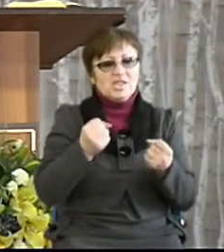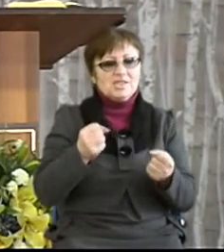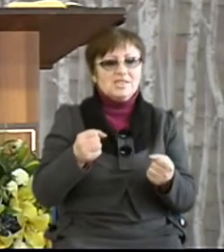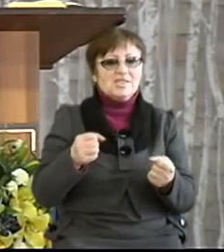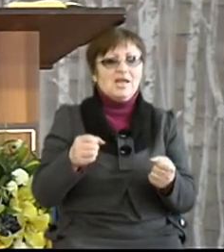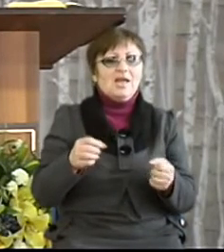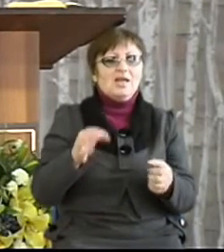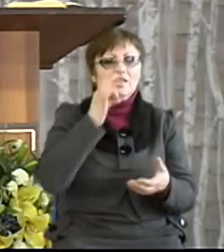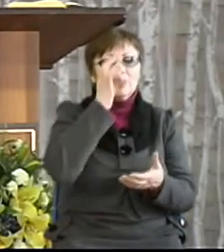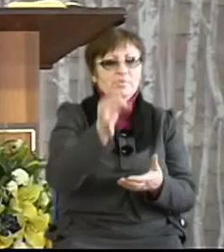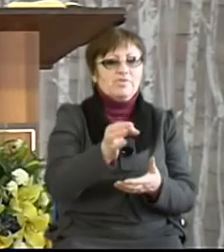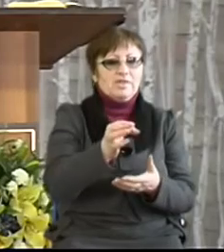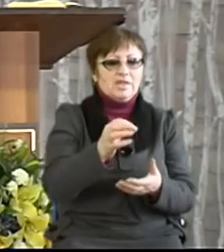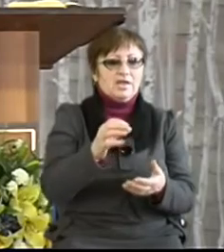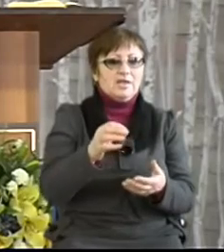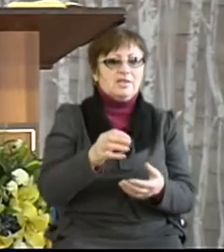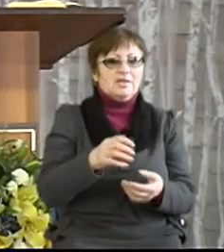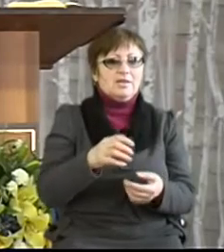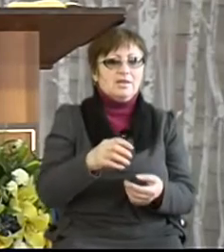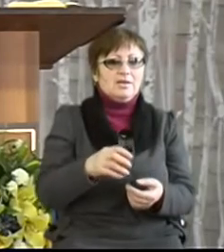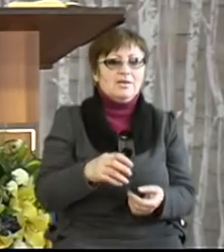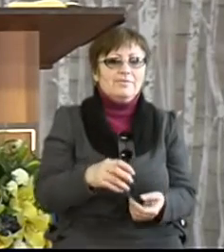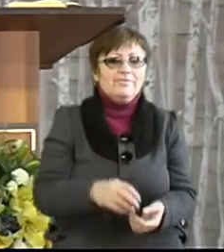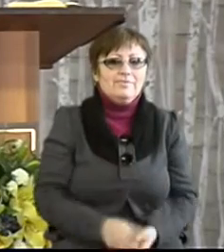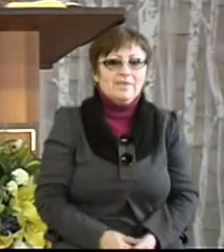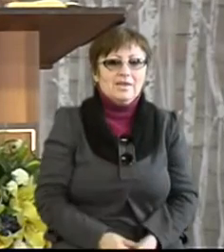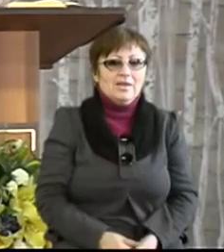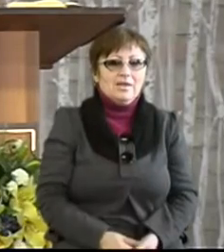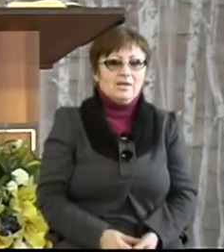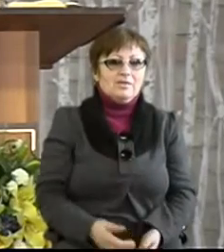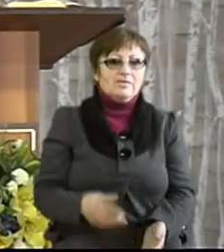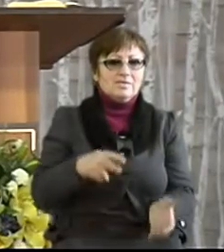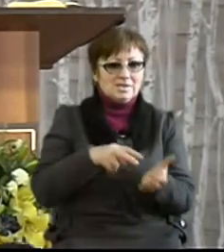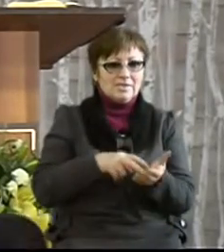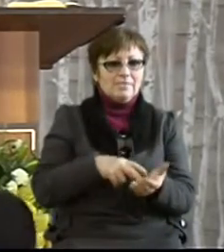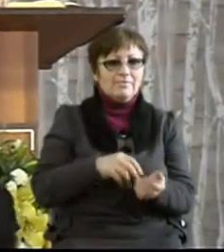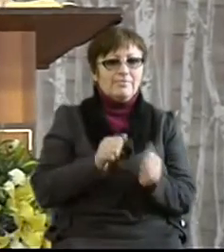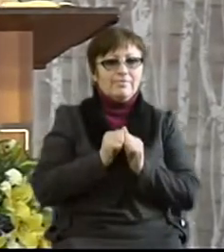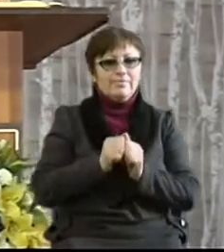верен обещавший». Аминь. Давайте встанем с вами, помолимся.